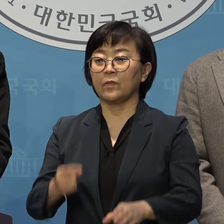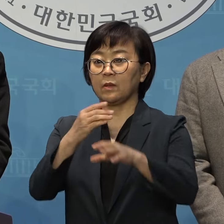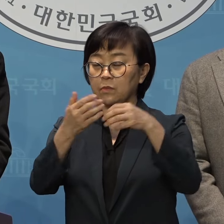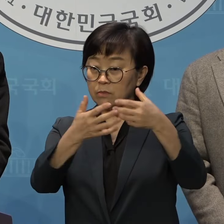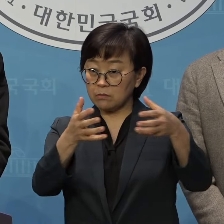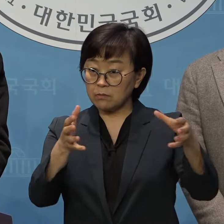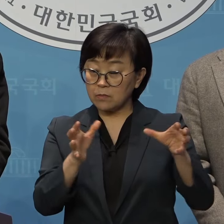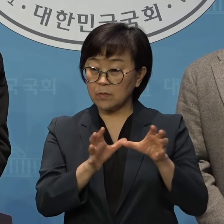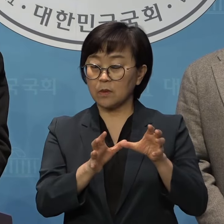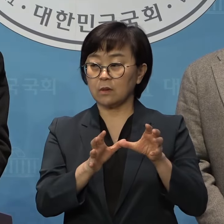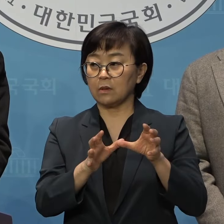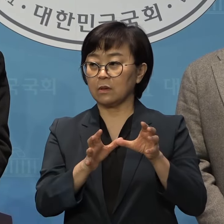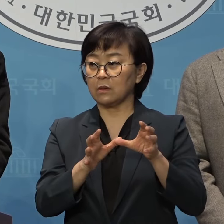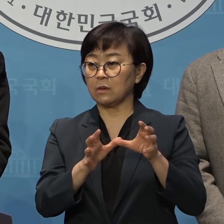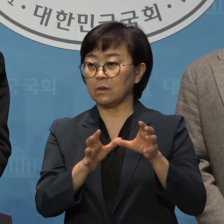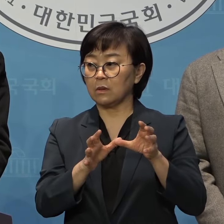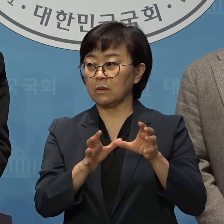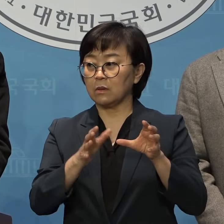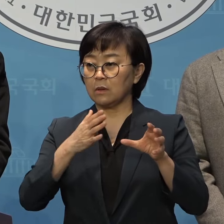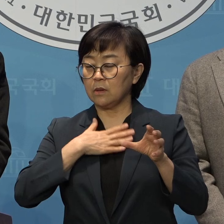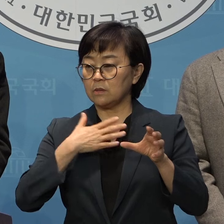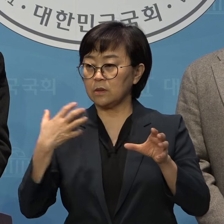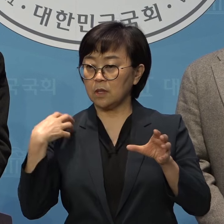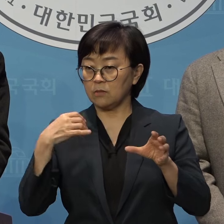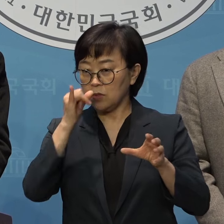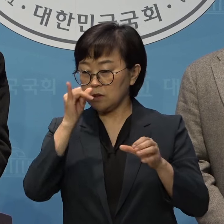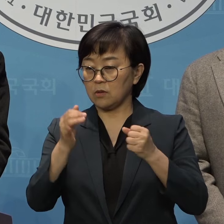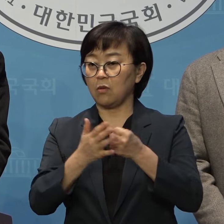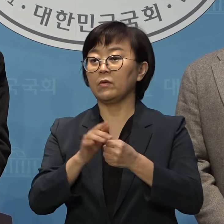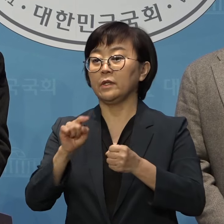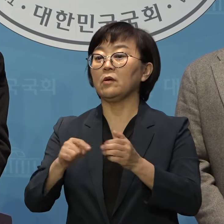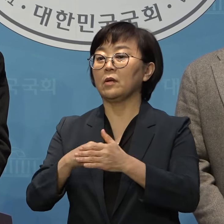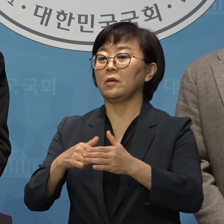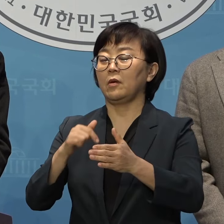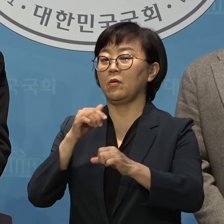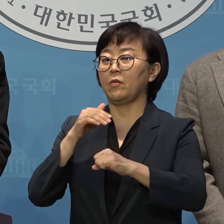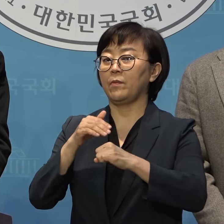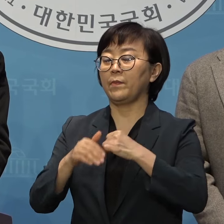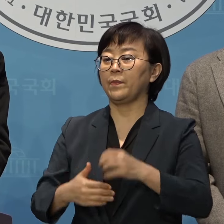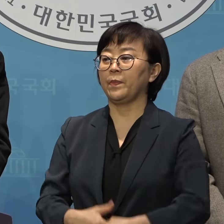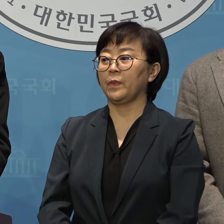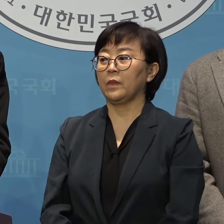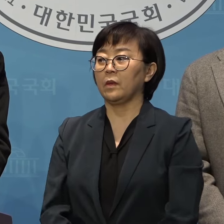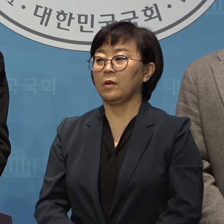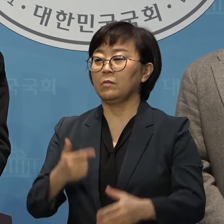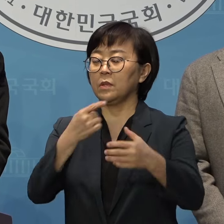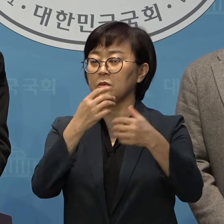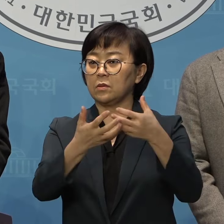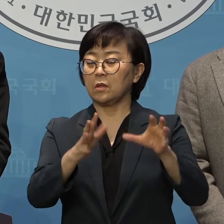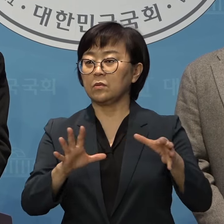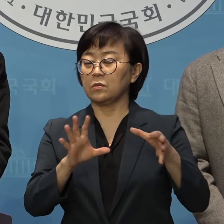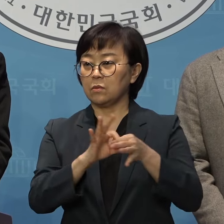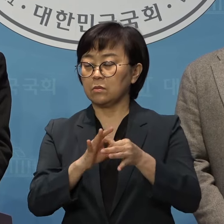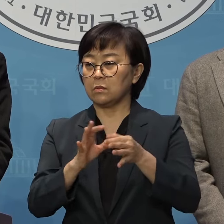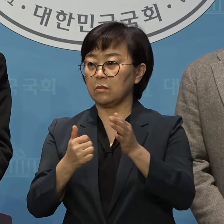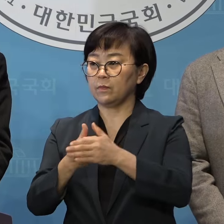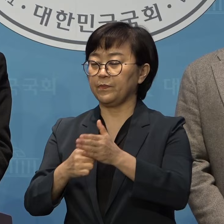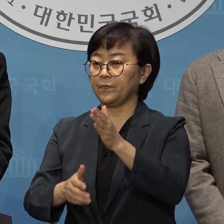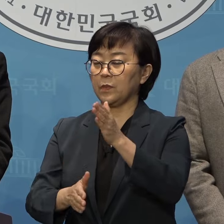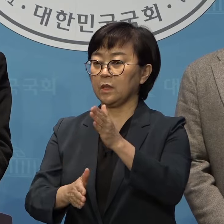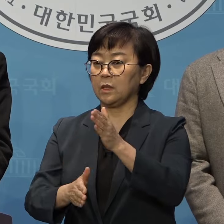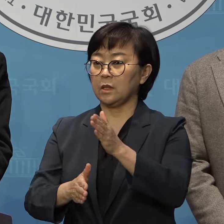민주당의 피폐에는 저의 책임도 있다는 것을 인정합니다. 특히 민주당 소속 시장의